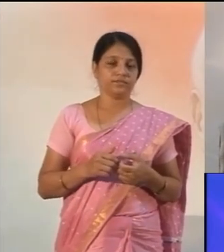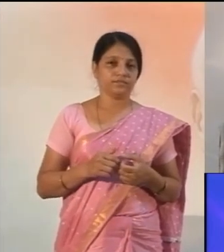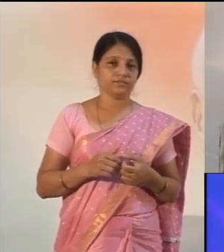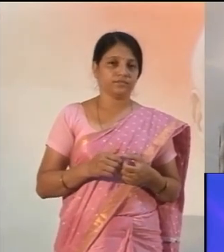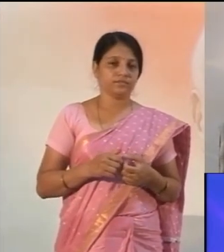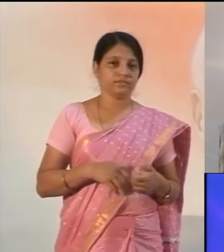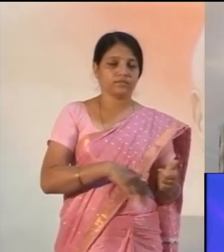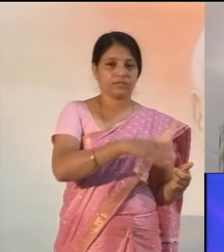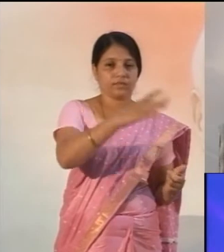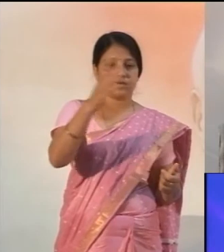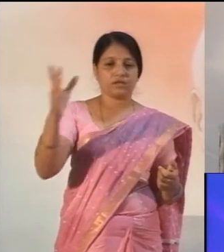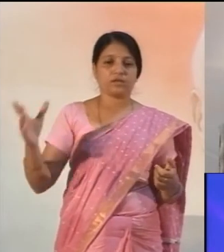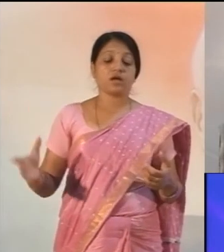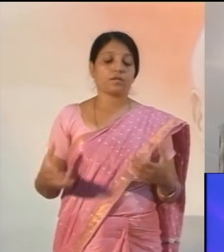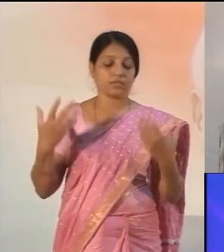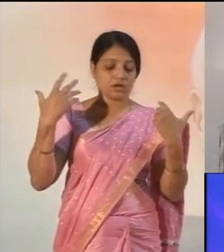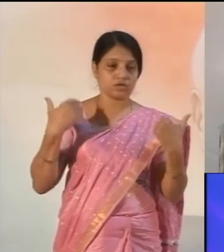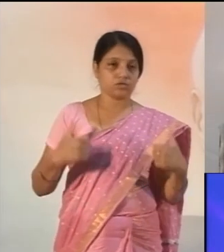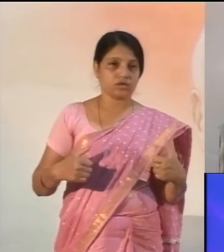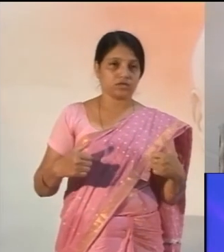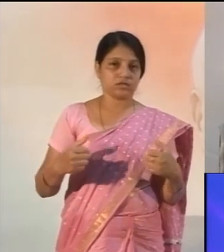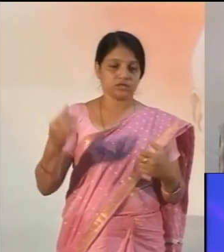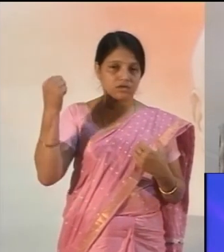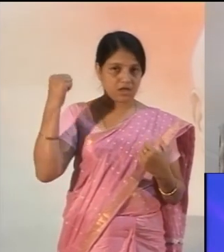आपका स्वास्थ्य अच्छा रहे।